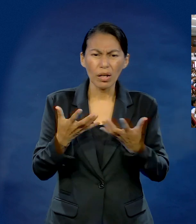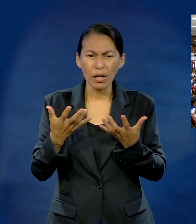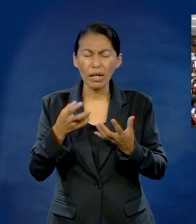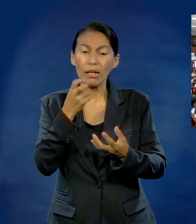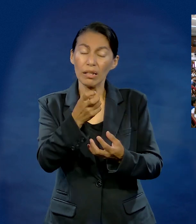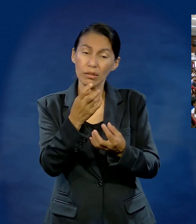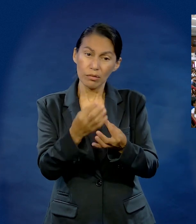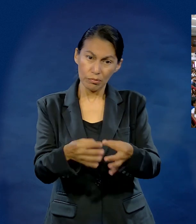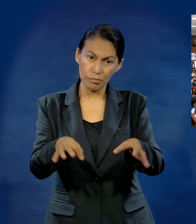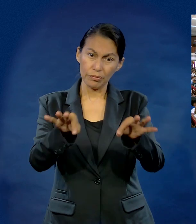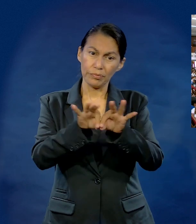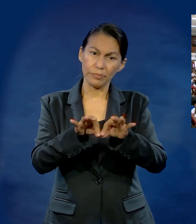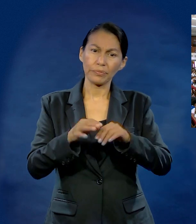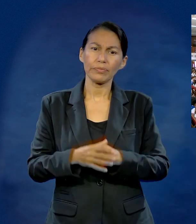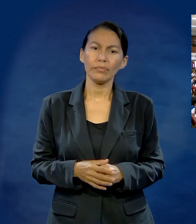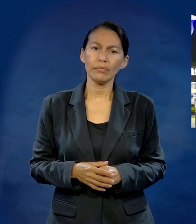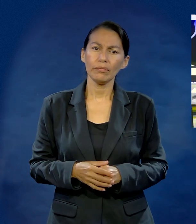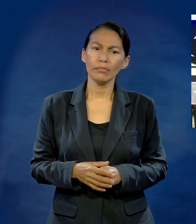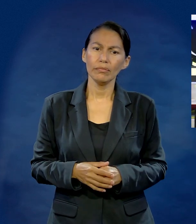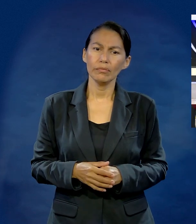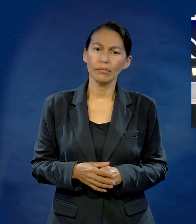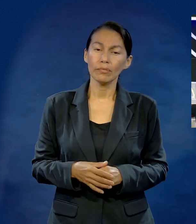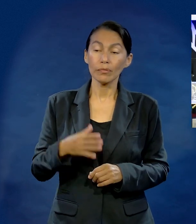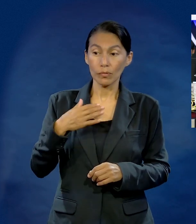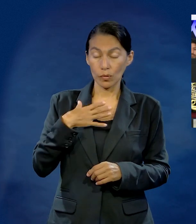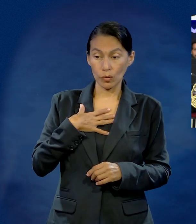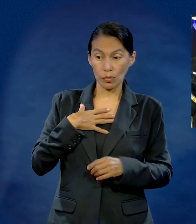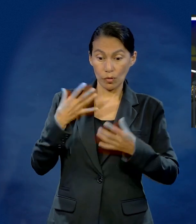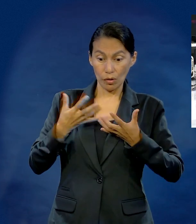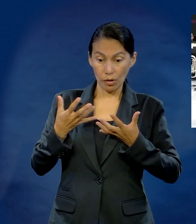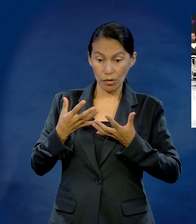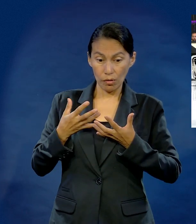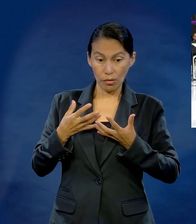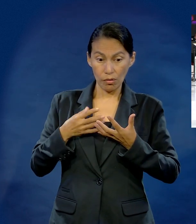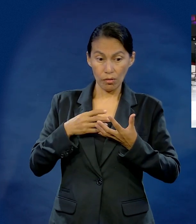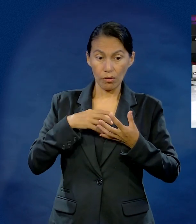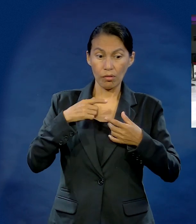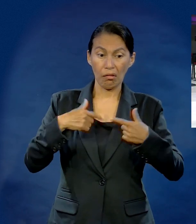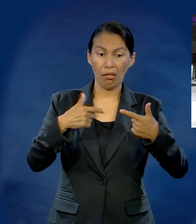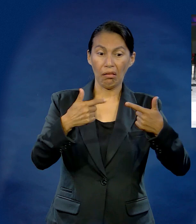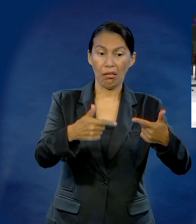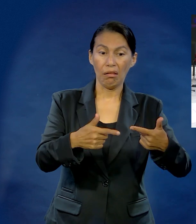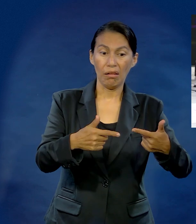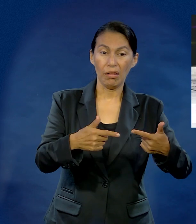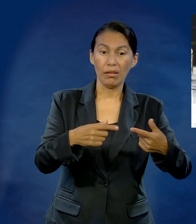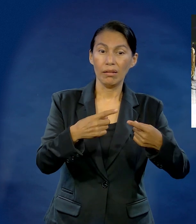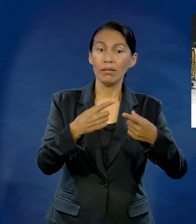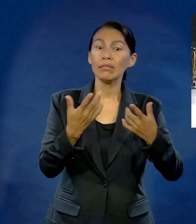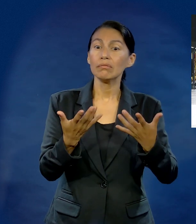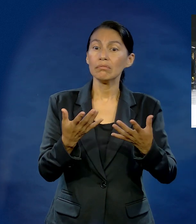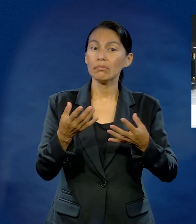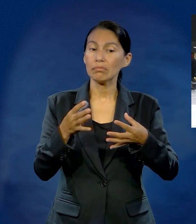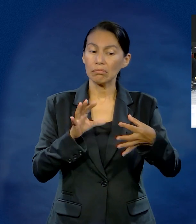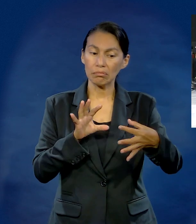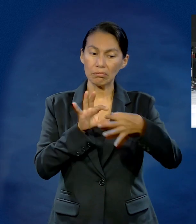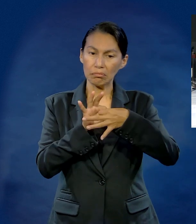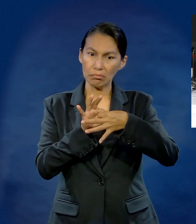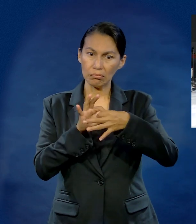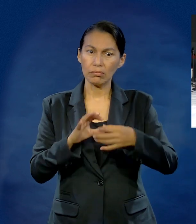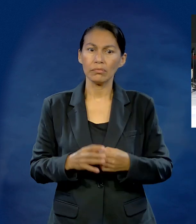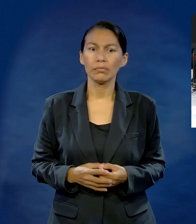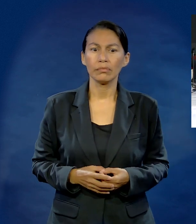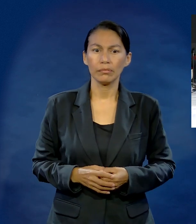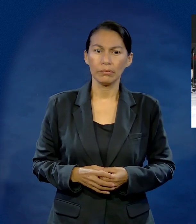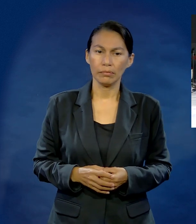vidas. No importa las circunstancias, las actitudes determinan muchas de